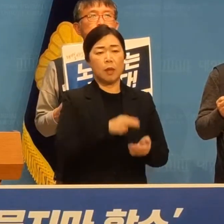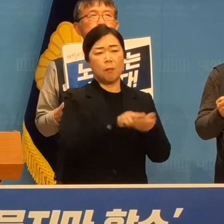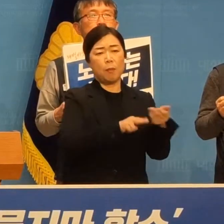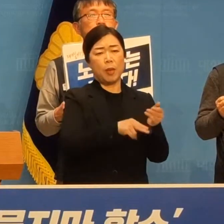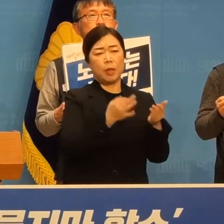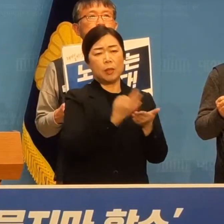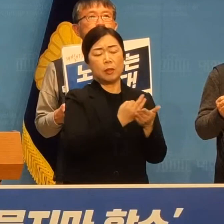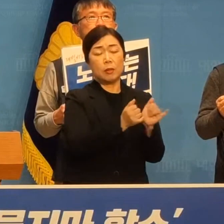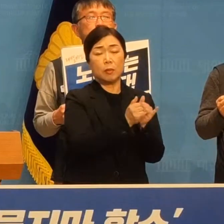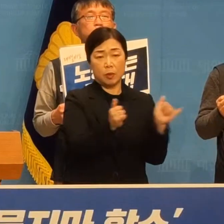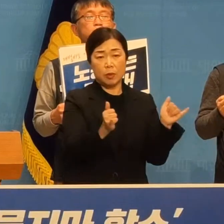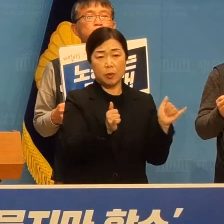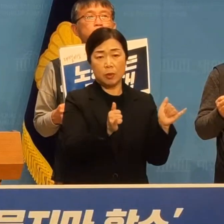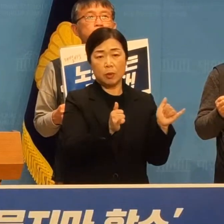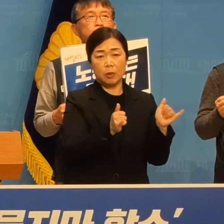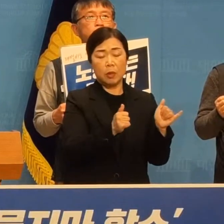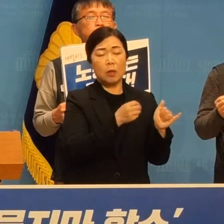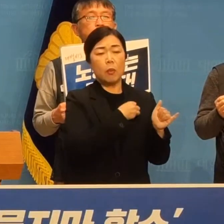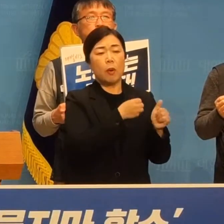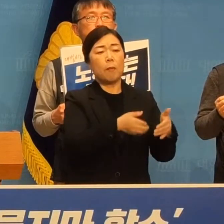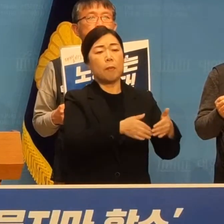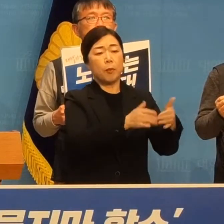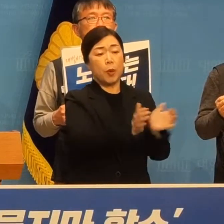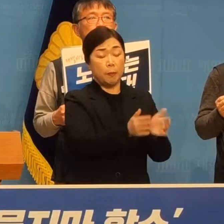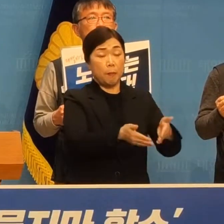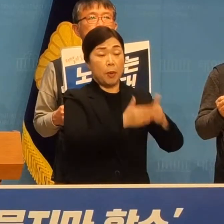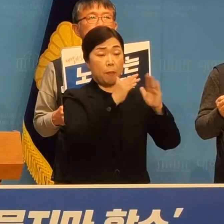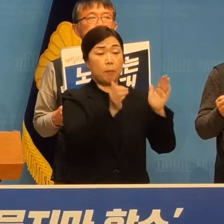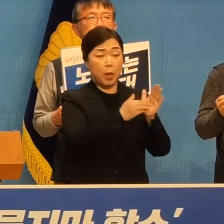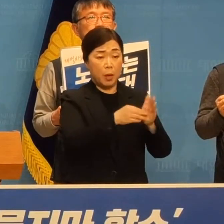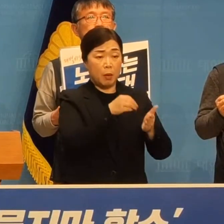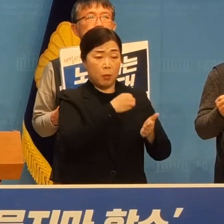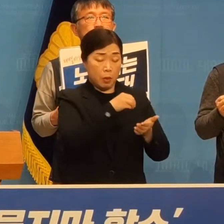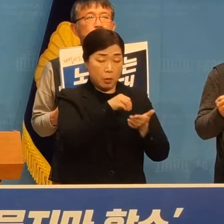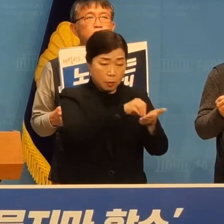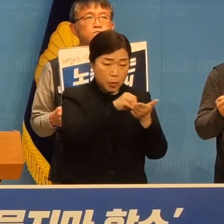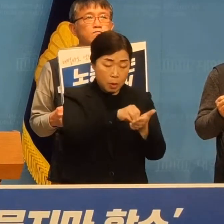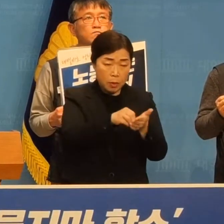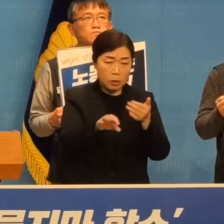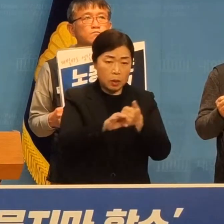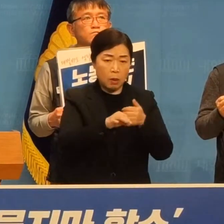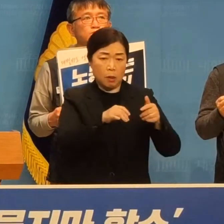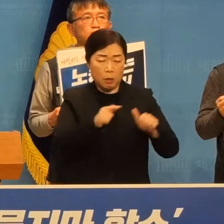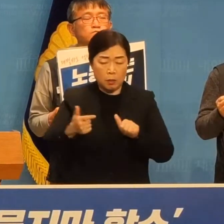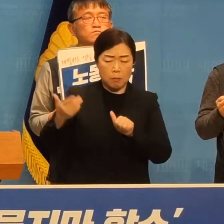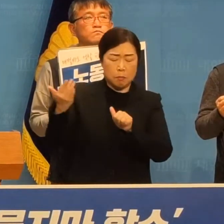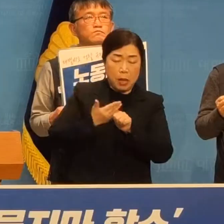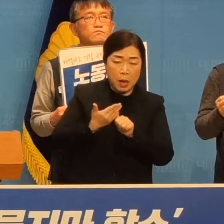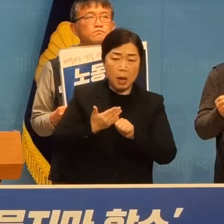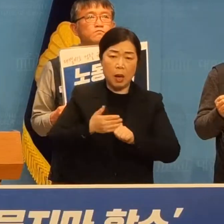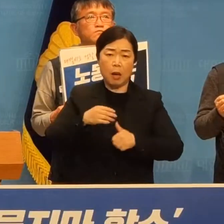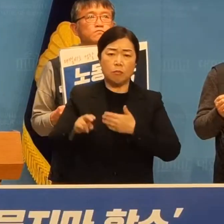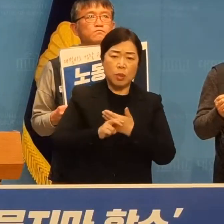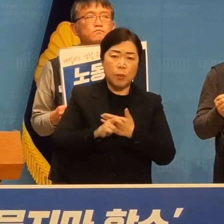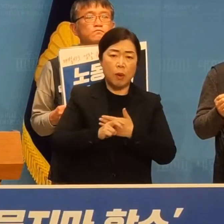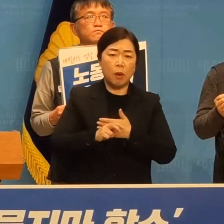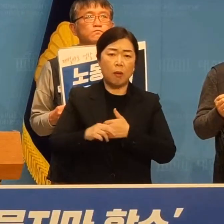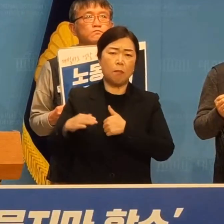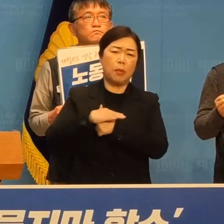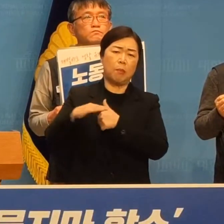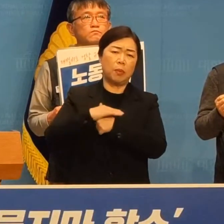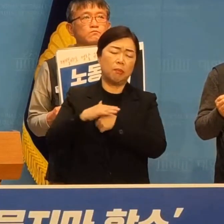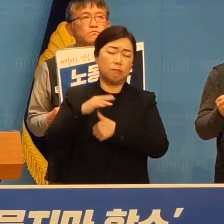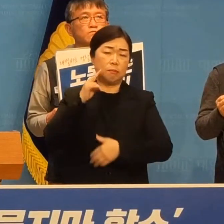지회장과 조합원들은 노동조합을 만들자마자 해고와 온갖 부당 노동행위를 당했습니다. 이에 김선영 지회장은 노조가 직접